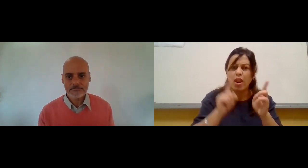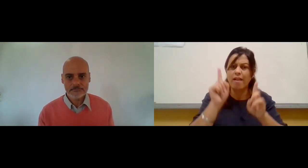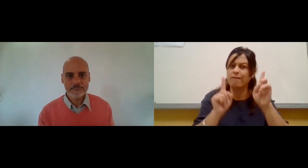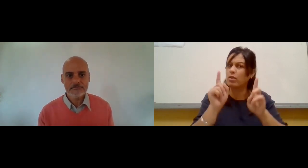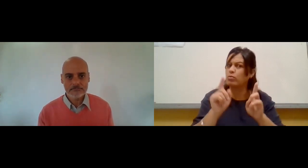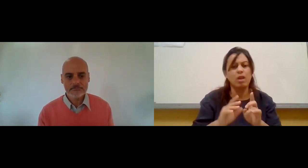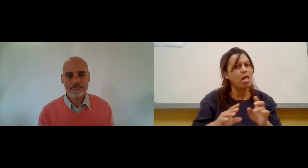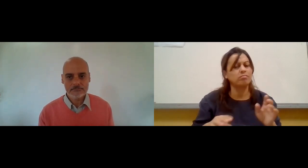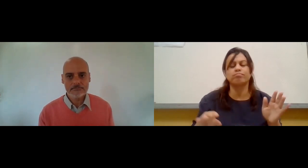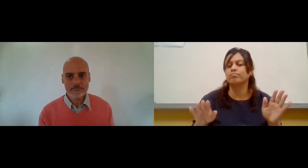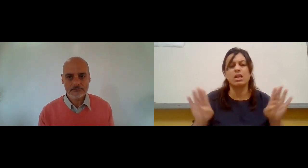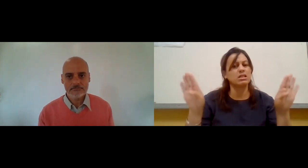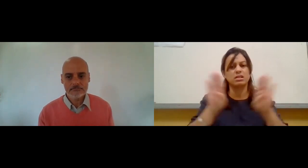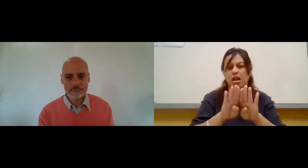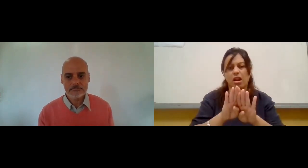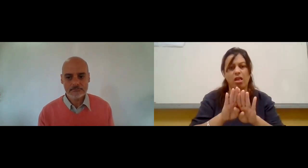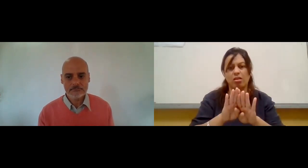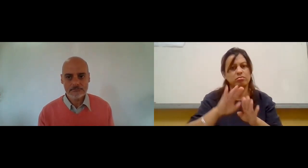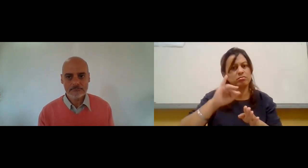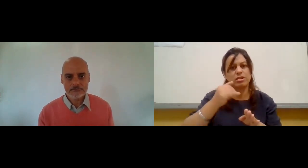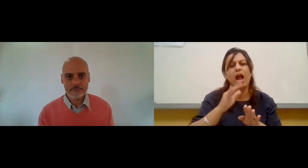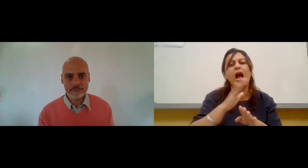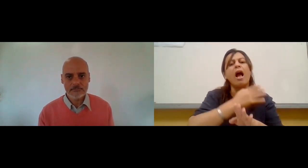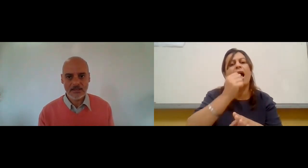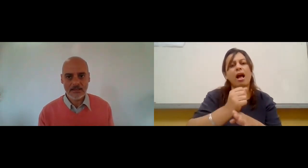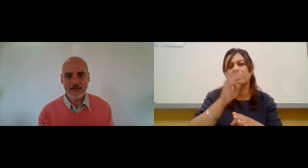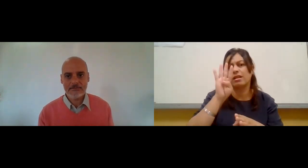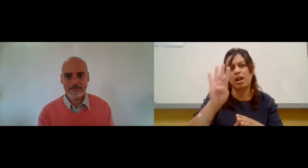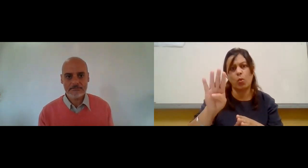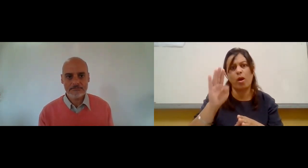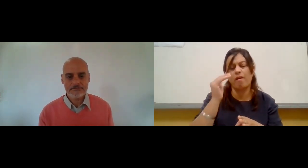inscripciones fueron hasta el 9. Bien, gracias. De nada. De nada.